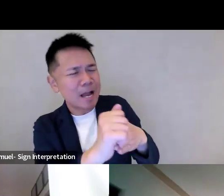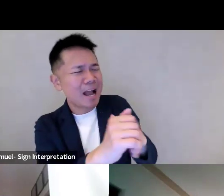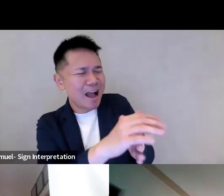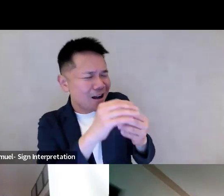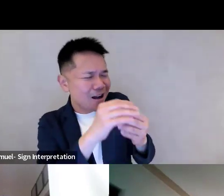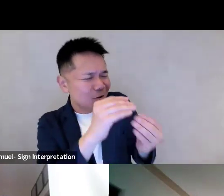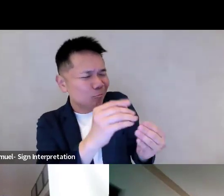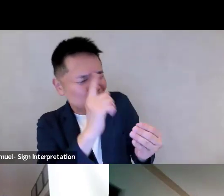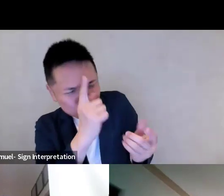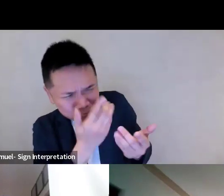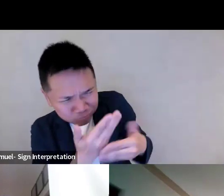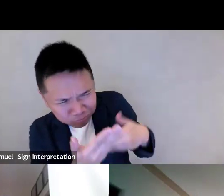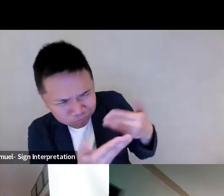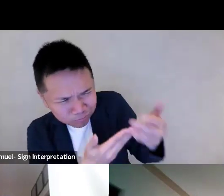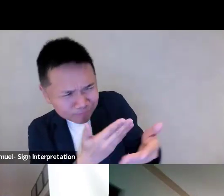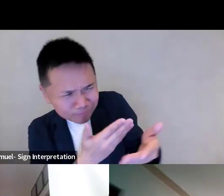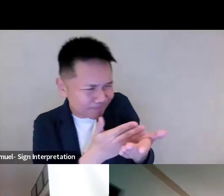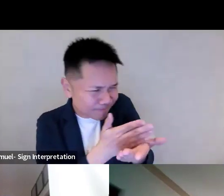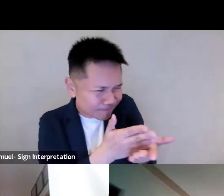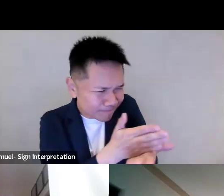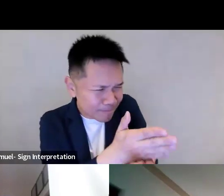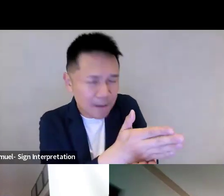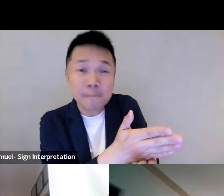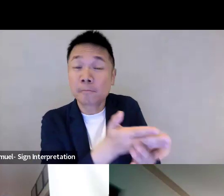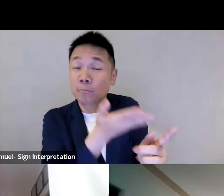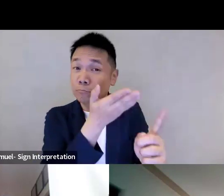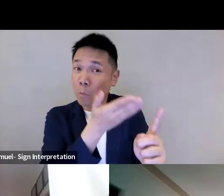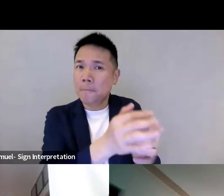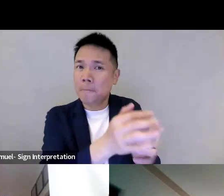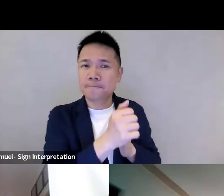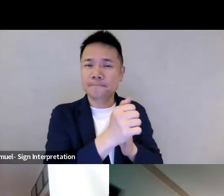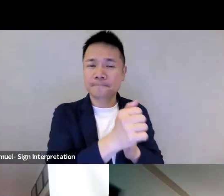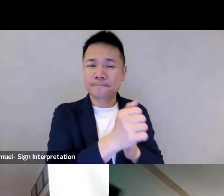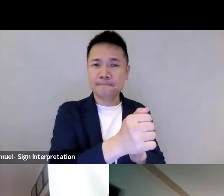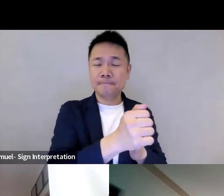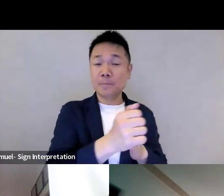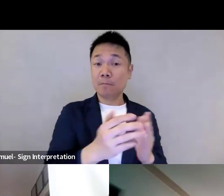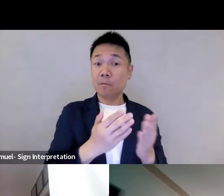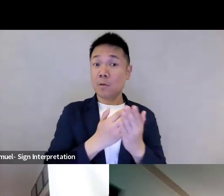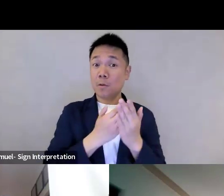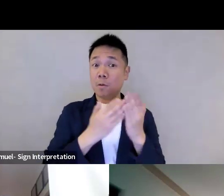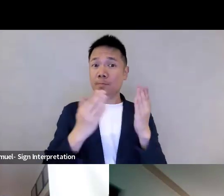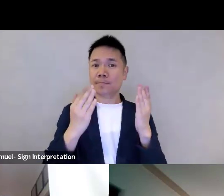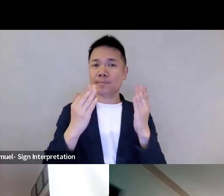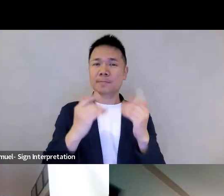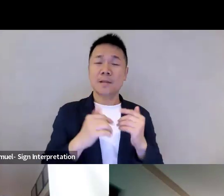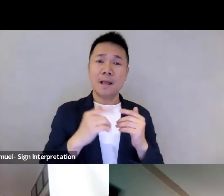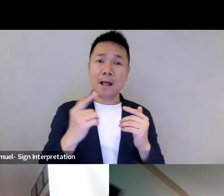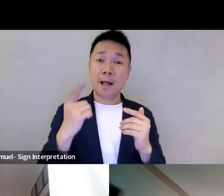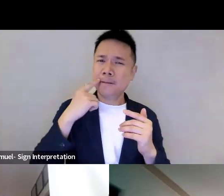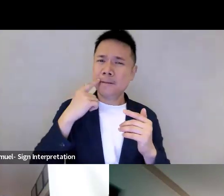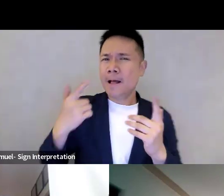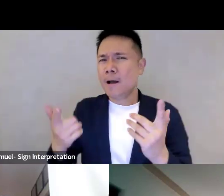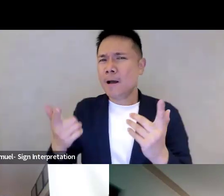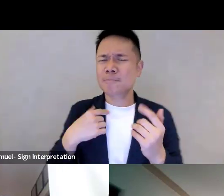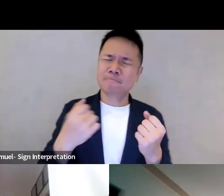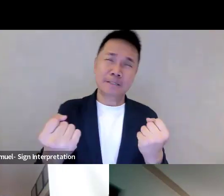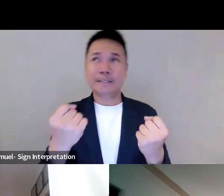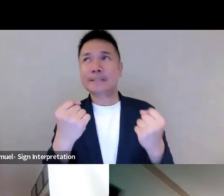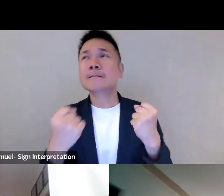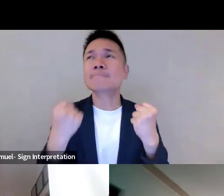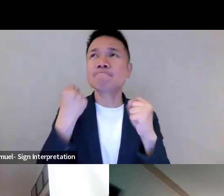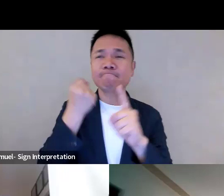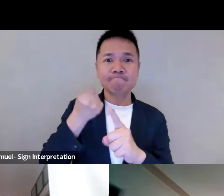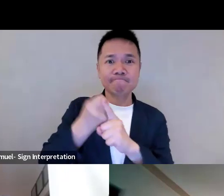去领导我的道路，我该怎么走，我要该怎么做，我怎么来去解决这些